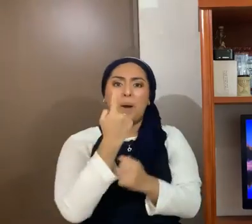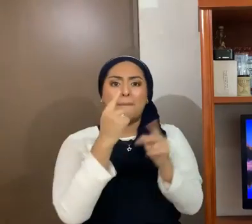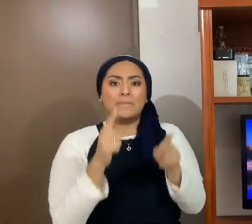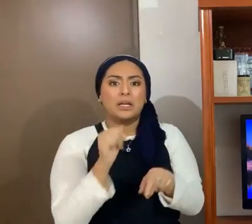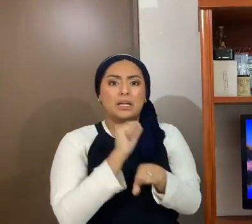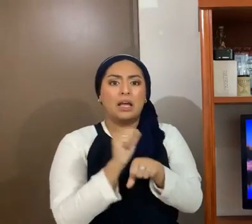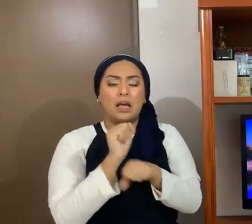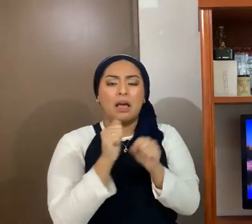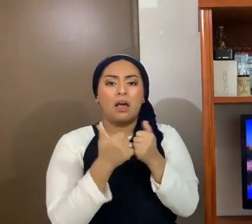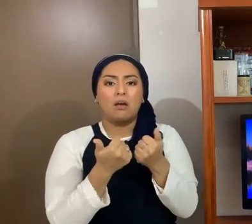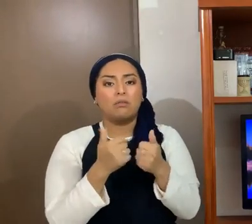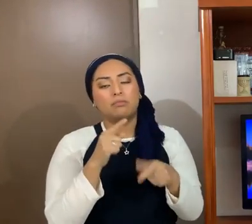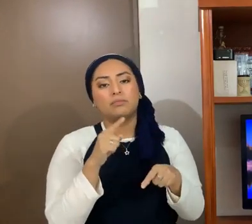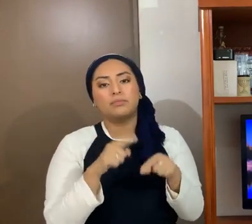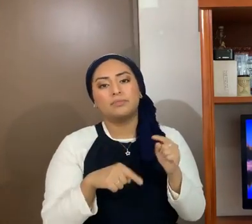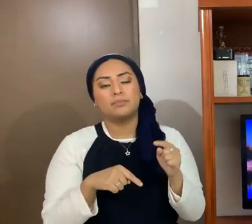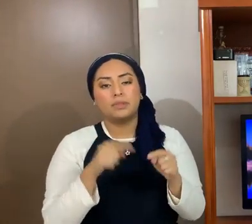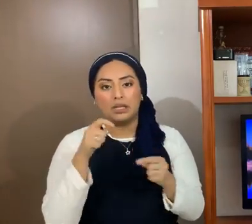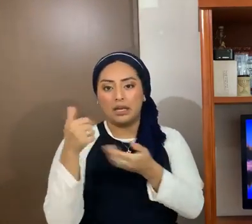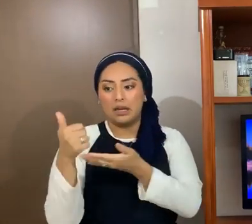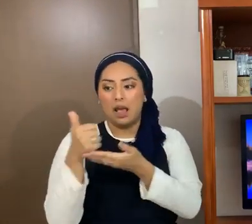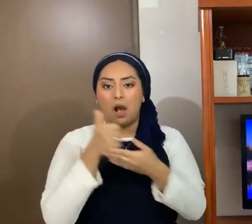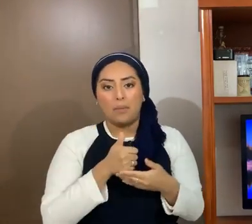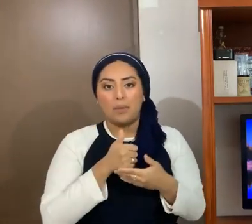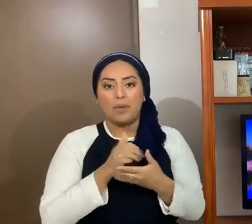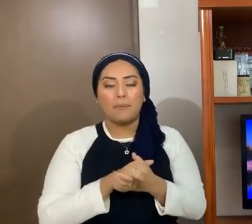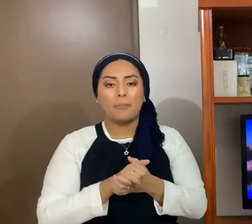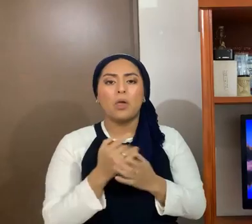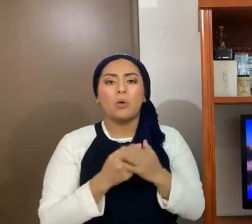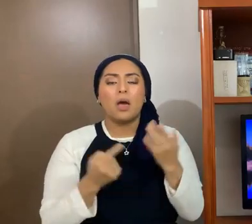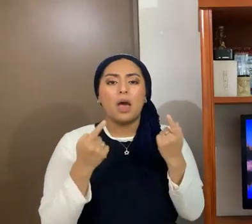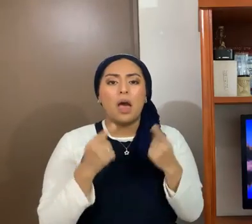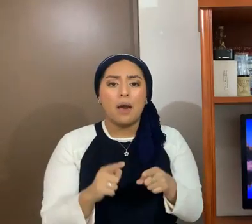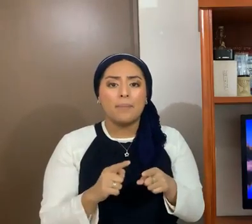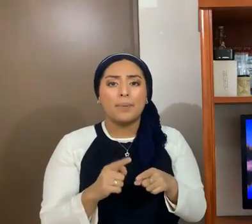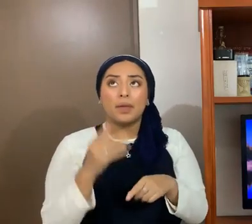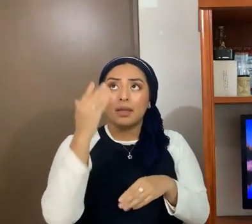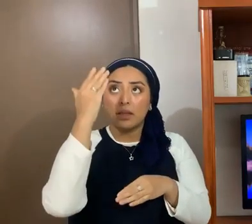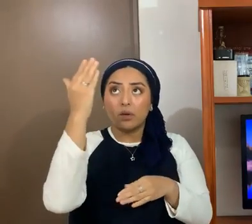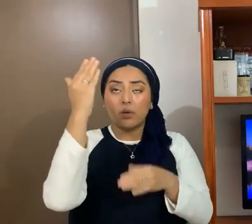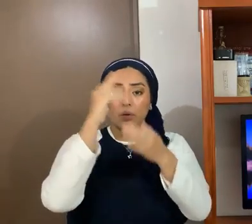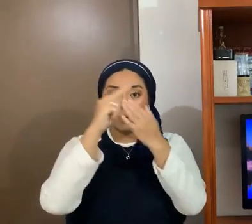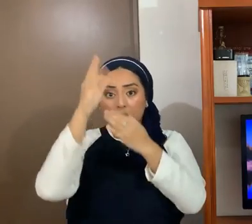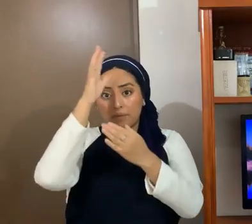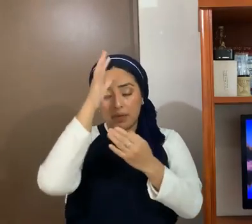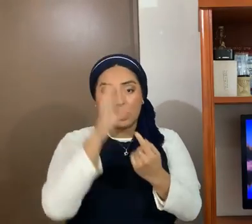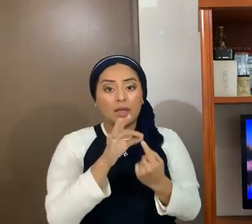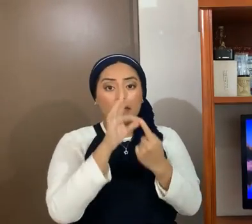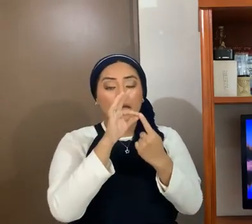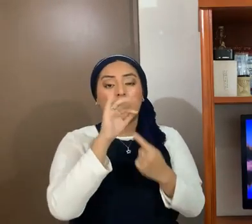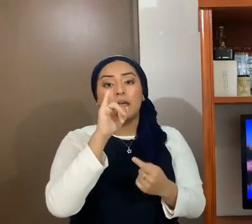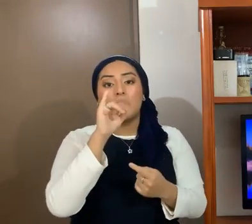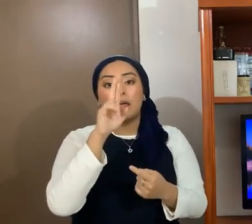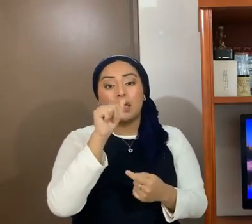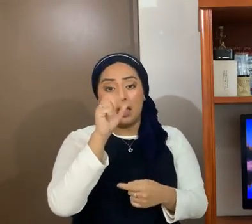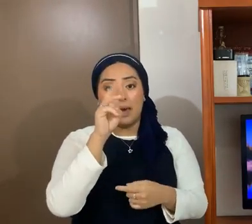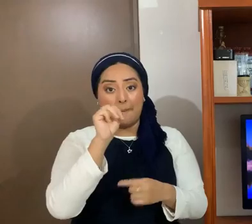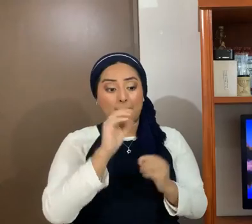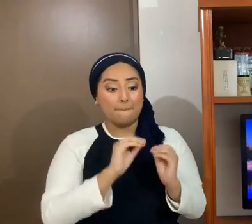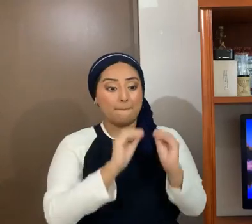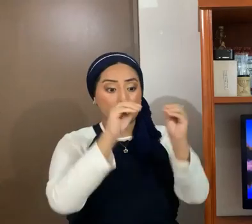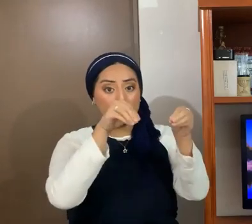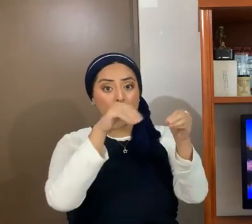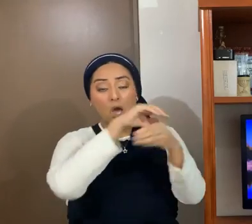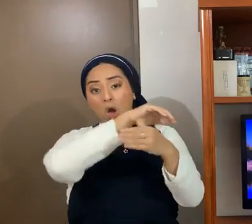sola persona? No se puede, no se puede. ¿Qué pasó? Que el Eterno escogió a Hiram, es decir, lo puso,